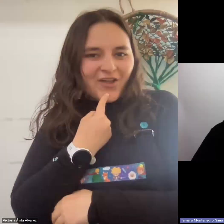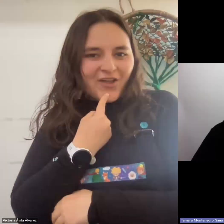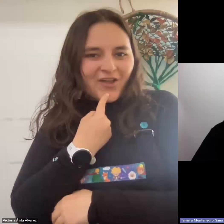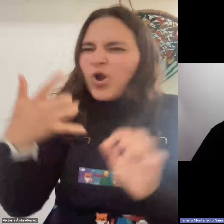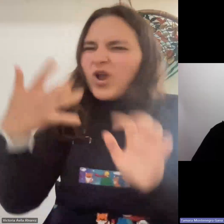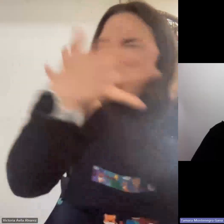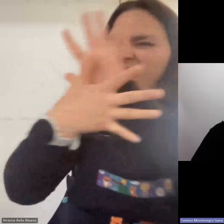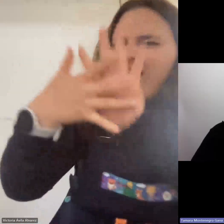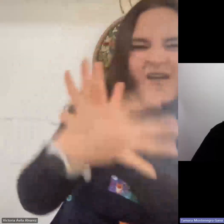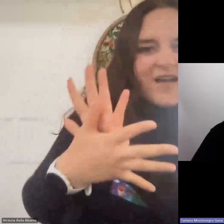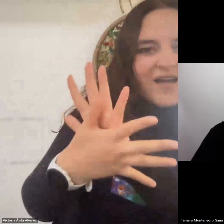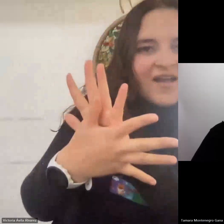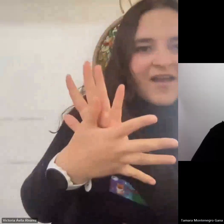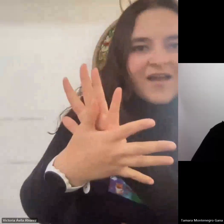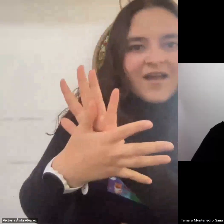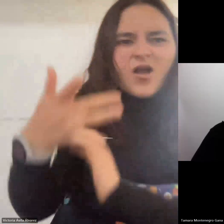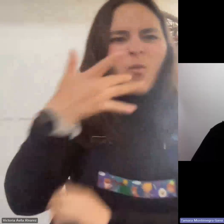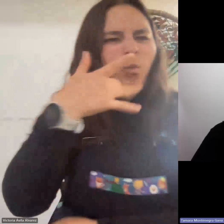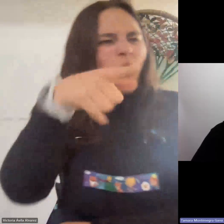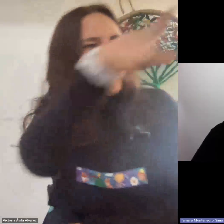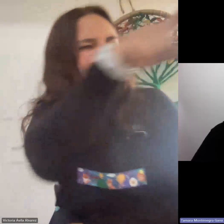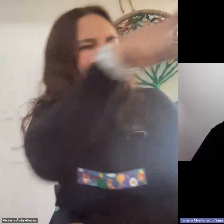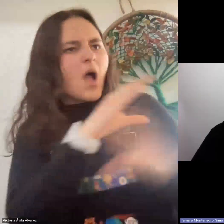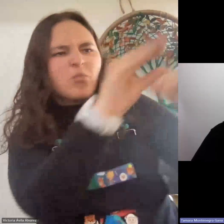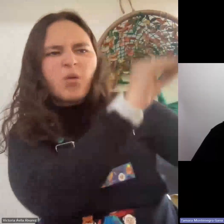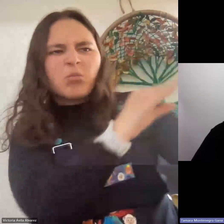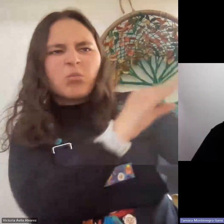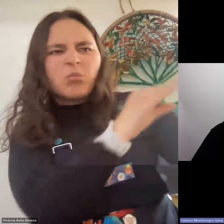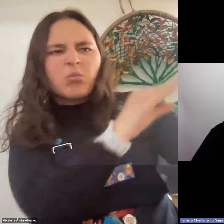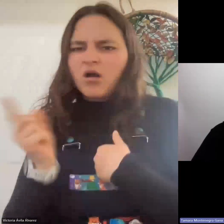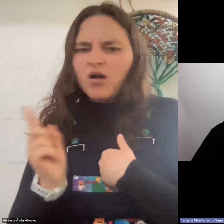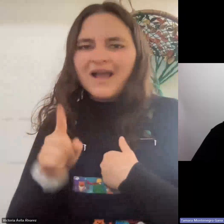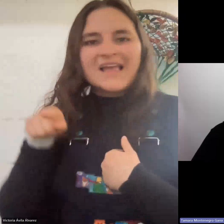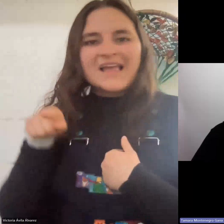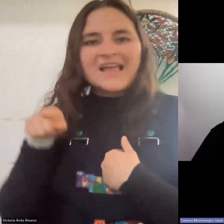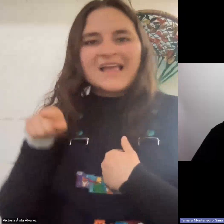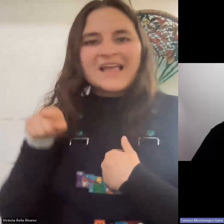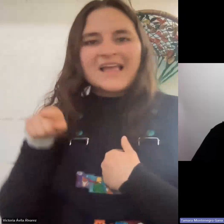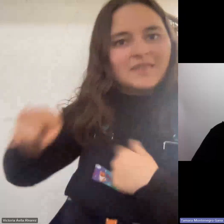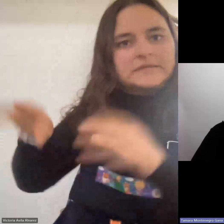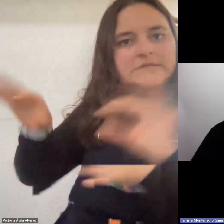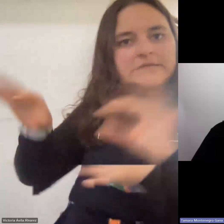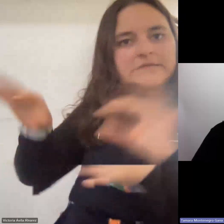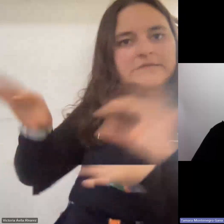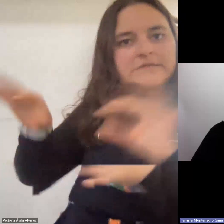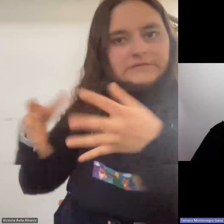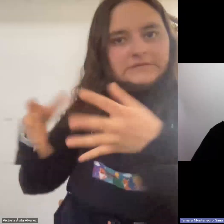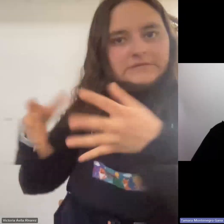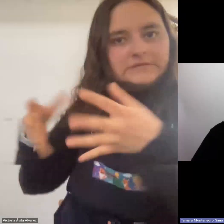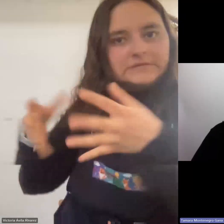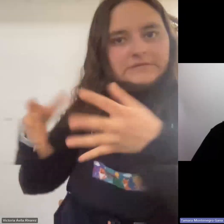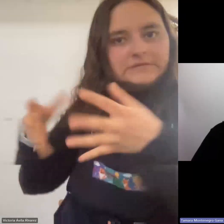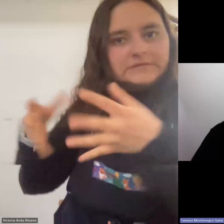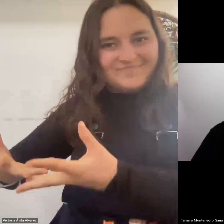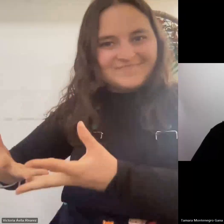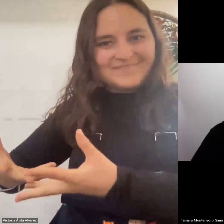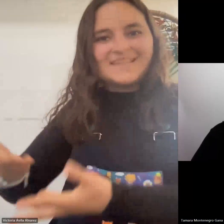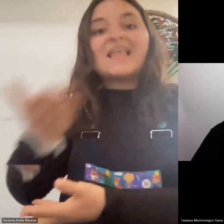¿Por qué es sordo? ¿Qué es la lengua de señas? ¿Por qué ellos hablan y nosotros no